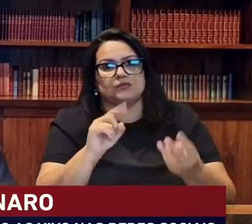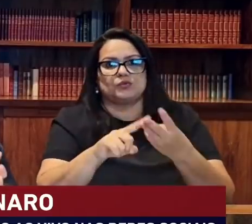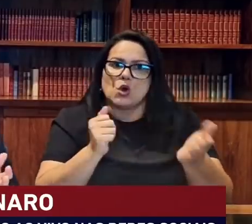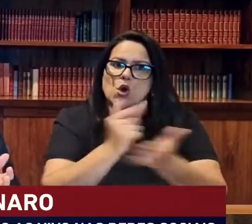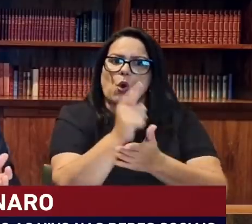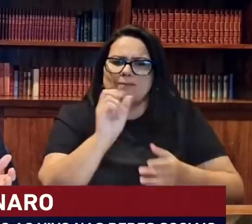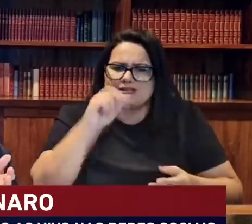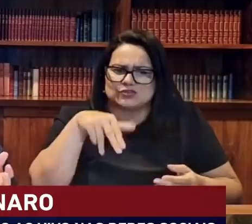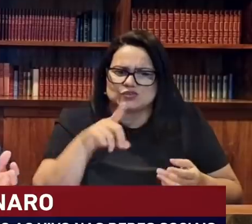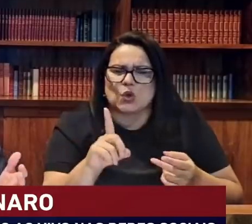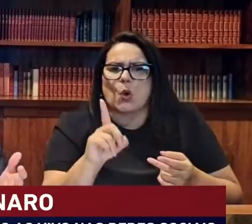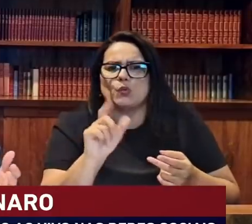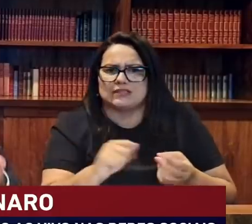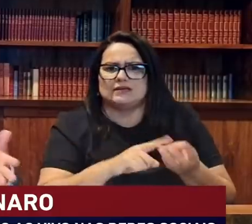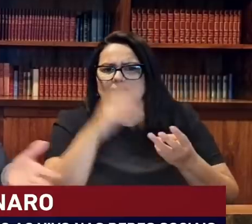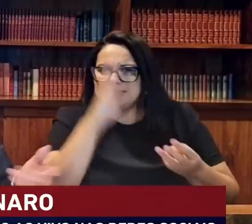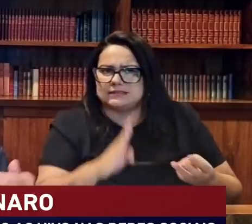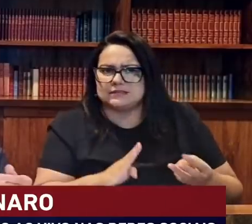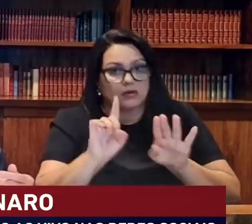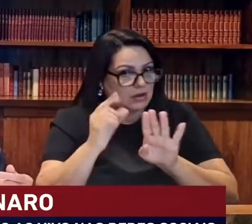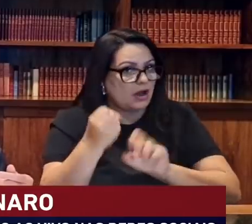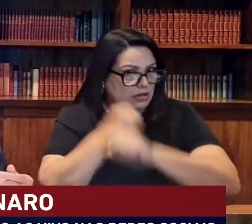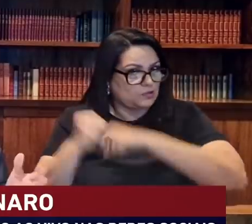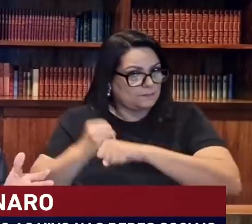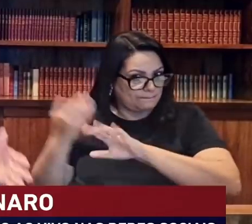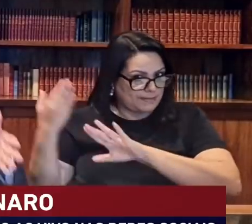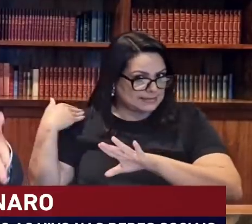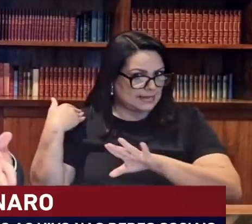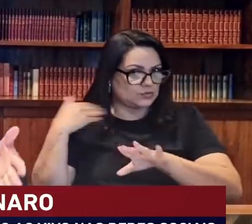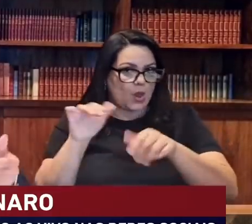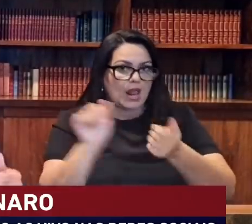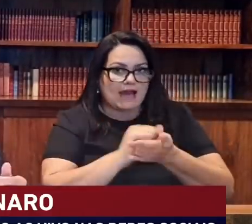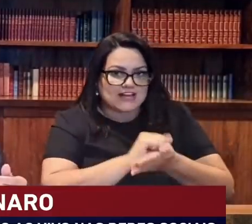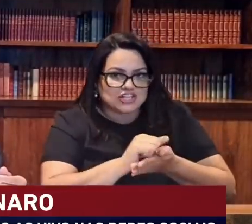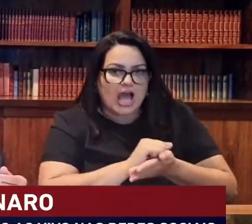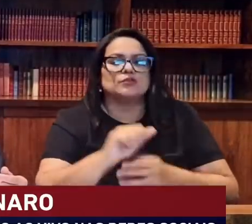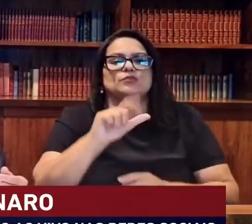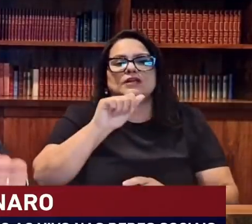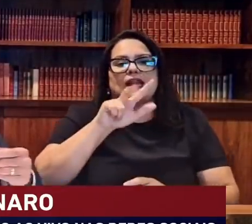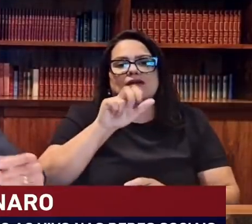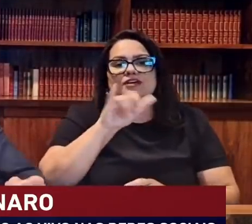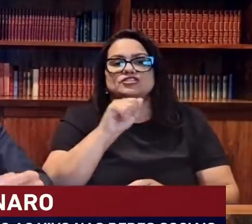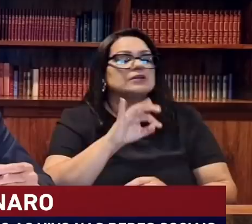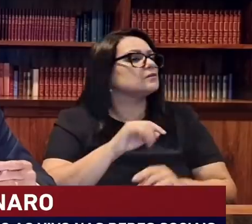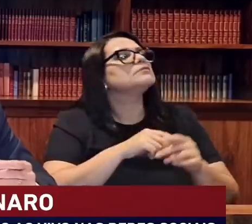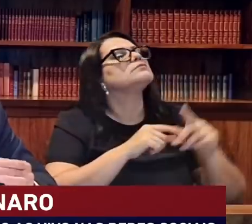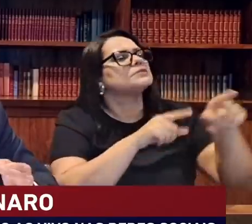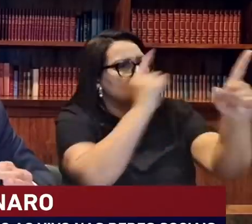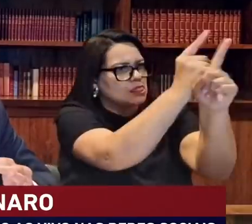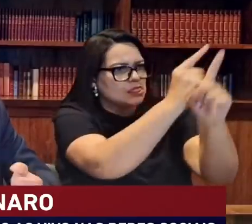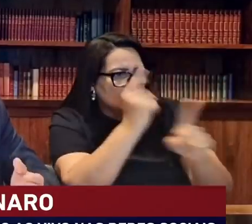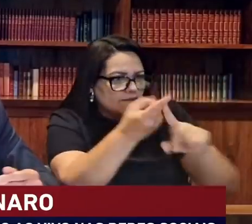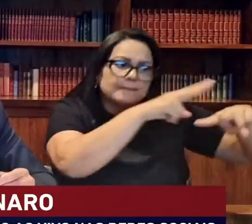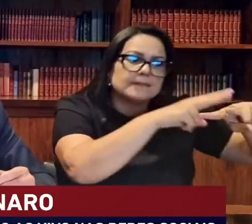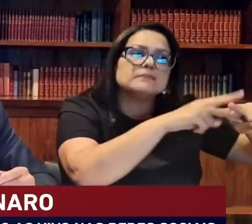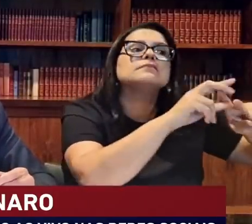Só o ano passado, os delatores da Lava Jato no tocante à Petrobras devolveram 6